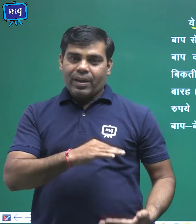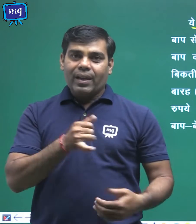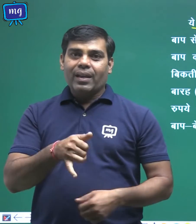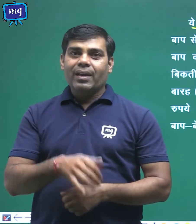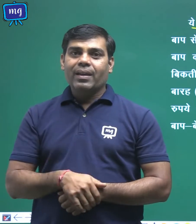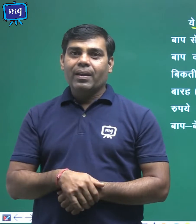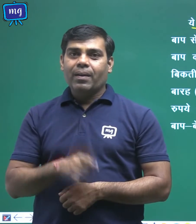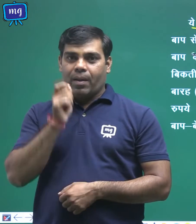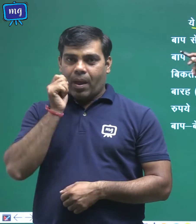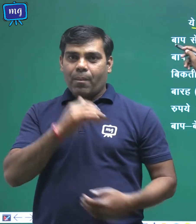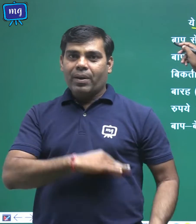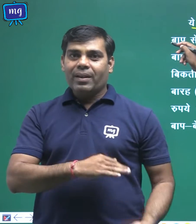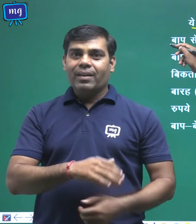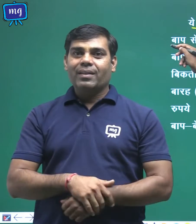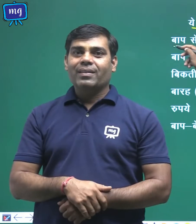बेटा